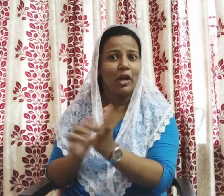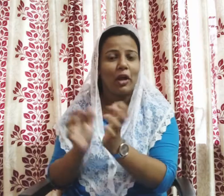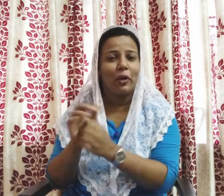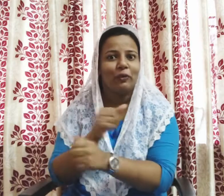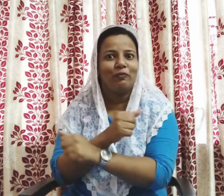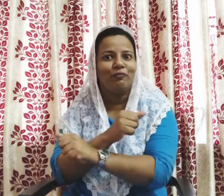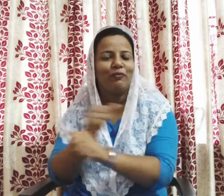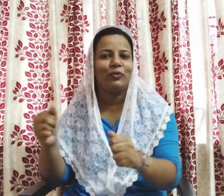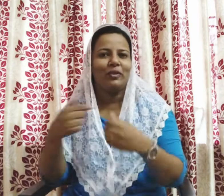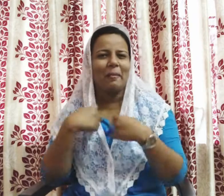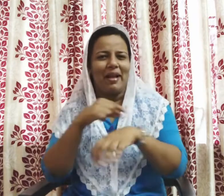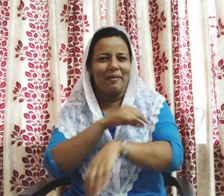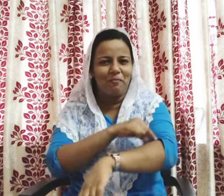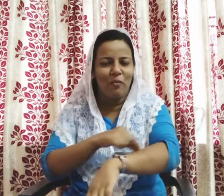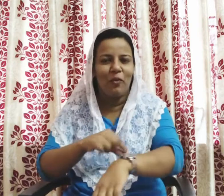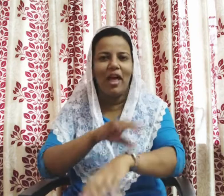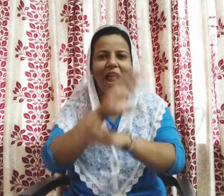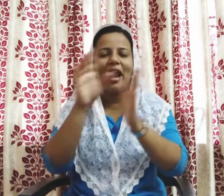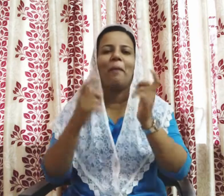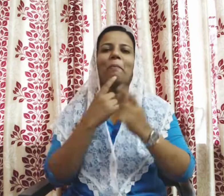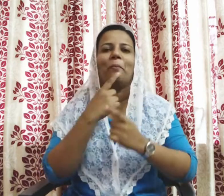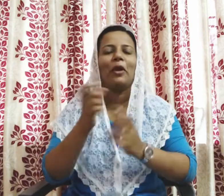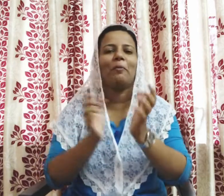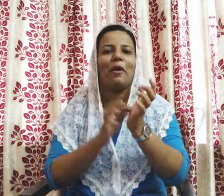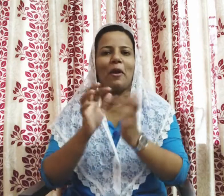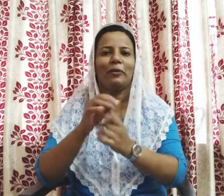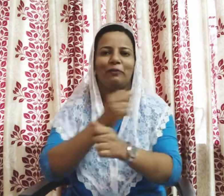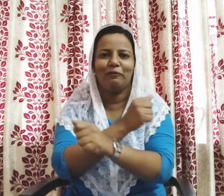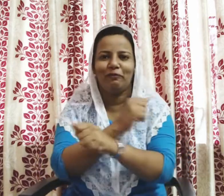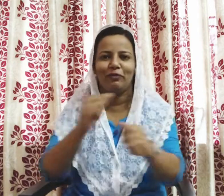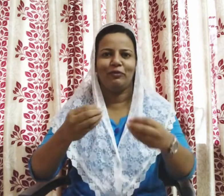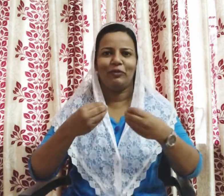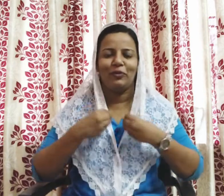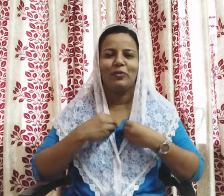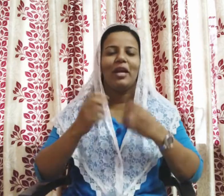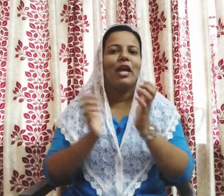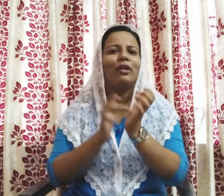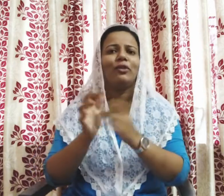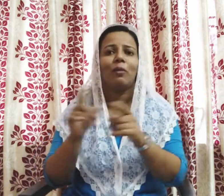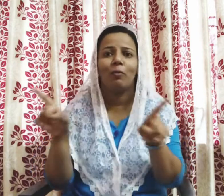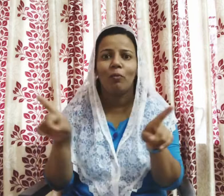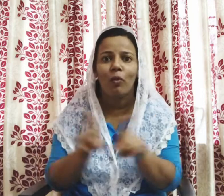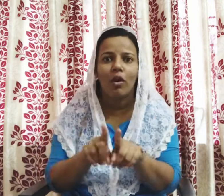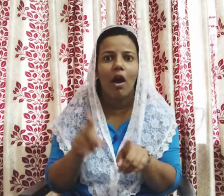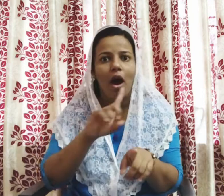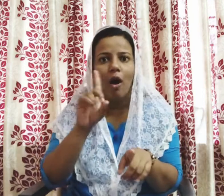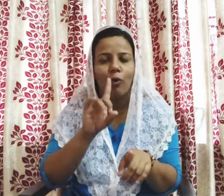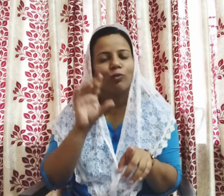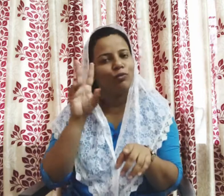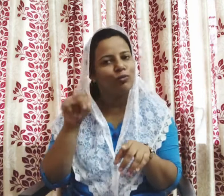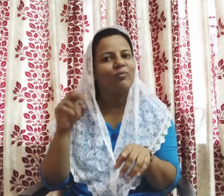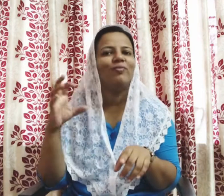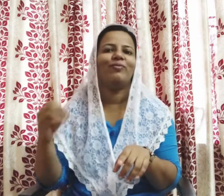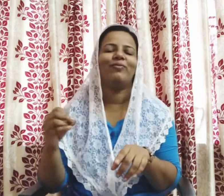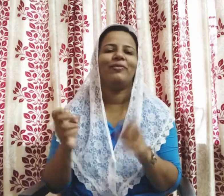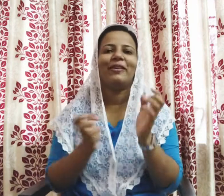എൻ്റെ അസ്ഥികളൊക്കെയും പറയും. കർത്താവിൻ്റെ ഒരു പ്രത്യേകത കണ്ടോ, നമ്മുടെ കർത്താവിന് തുല്യനായി ആരുമില്ല. 1, 2, നമ്മുടെ കർത്താവ് എന്ത്